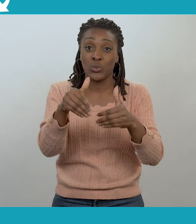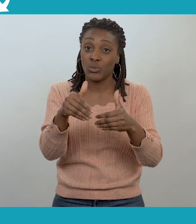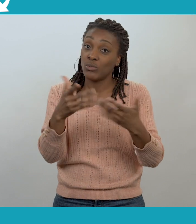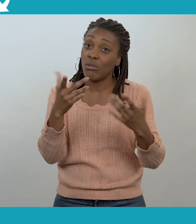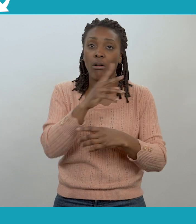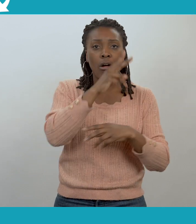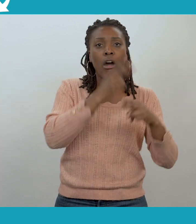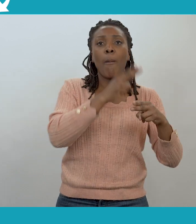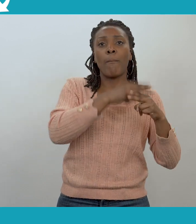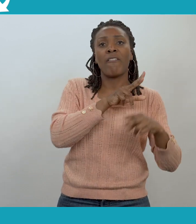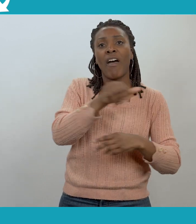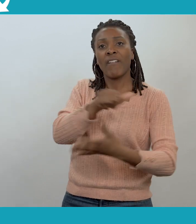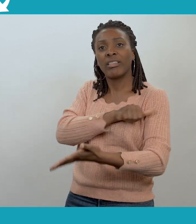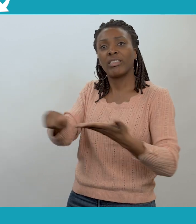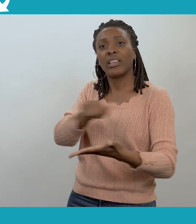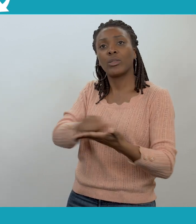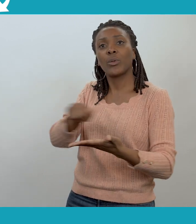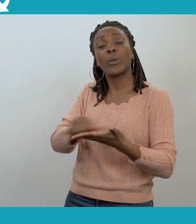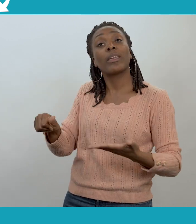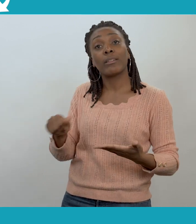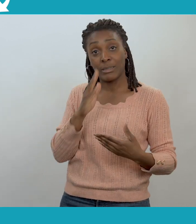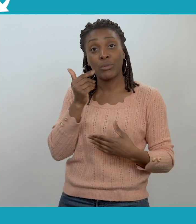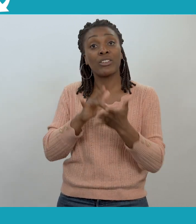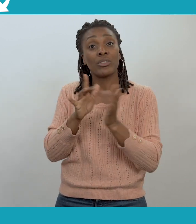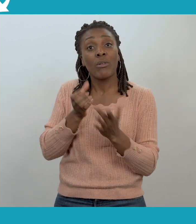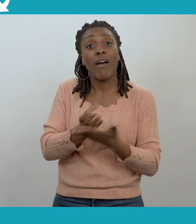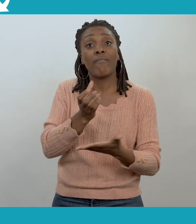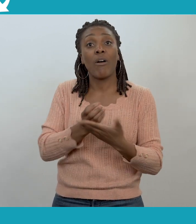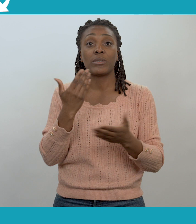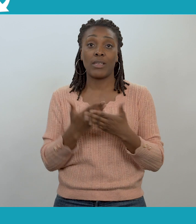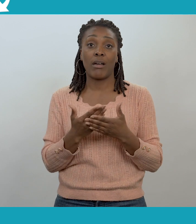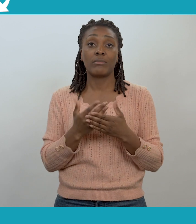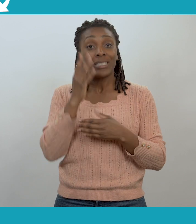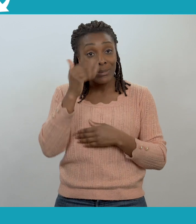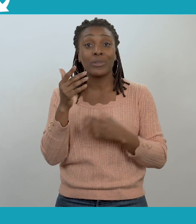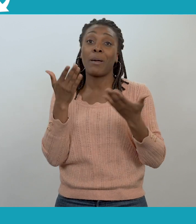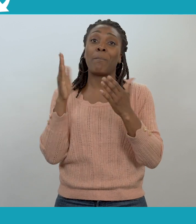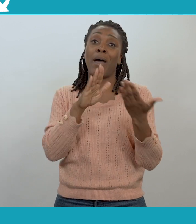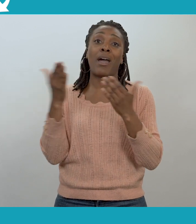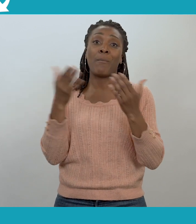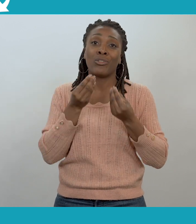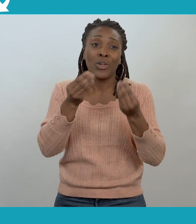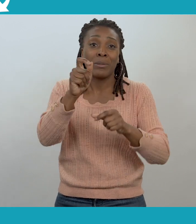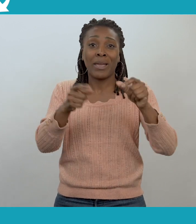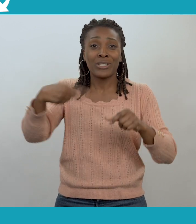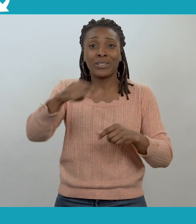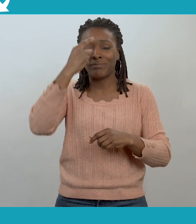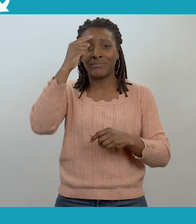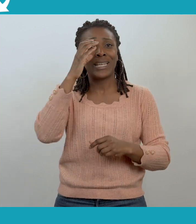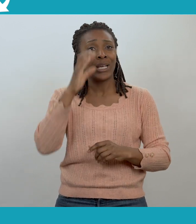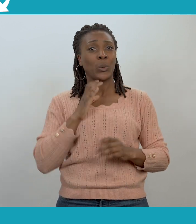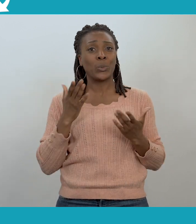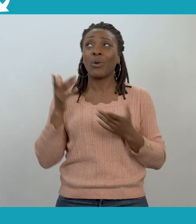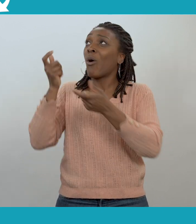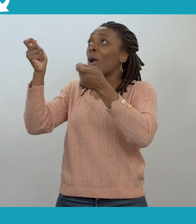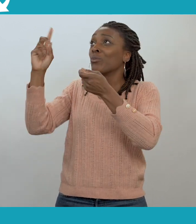détruit par Rome. Et donc, par des paraboles comme celle-ci, il incite ceux qui l'écoutent à prendre position sur son